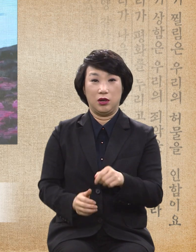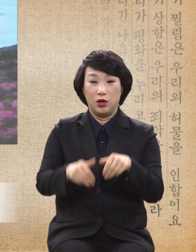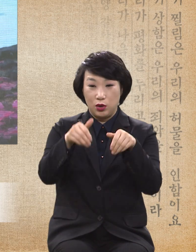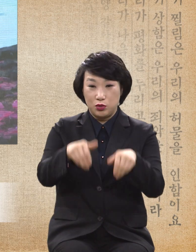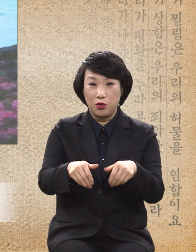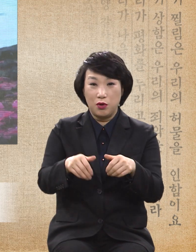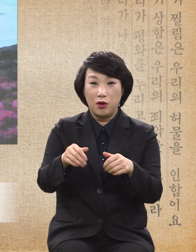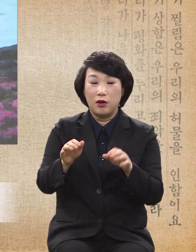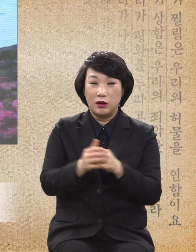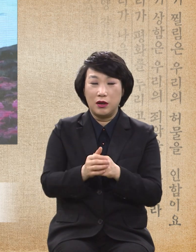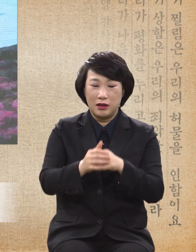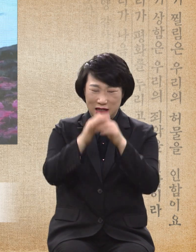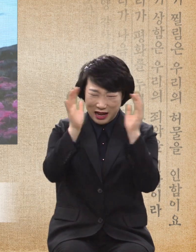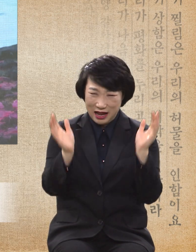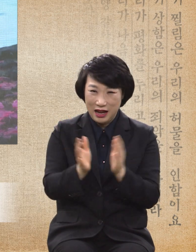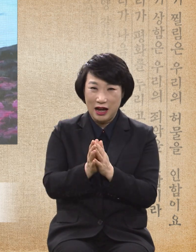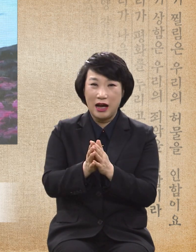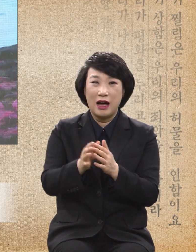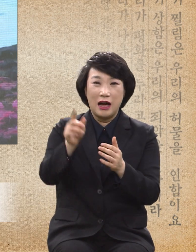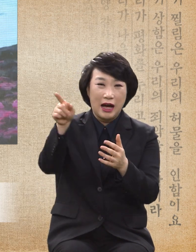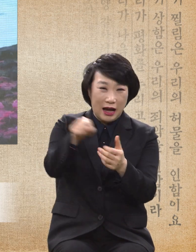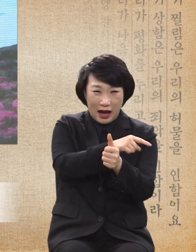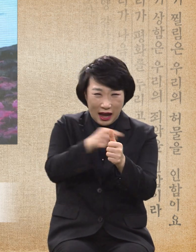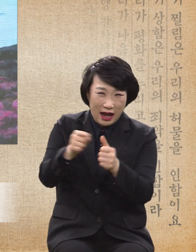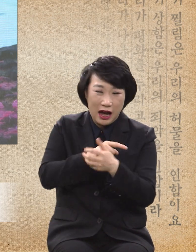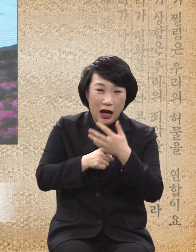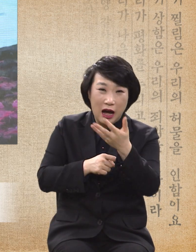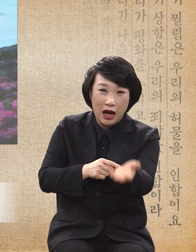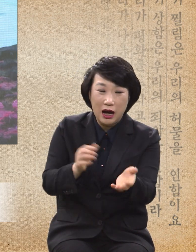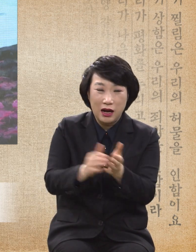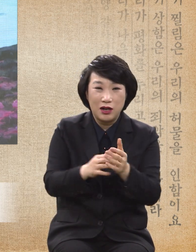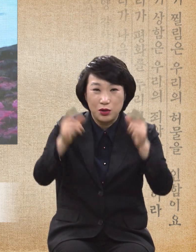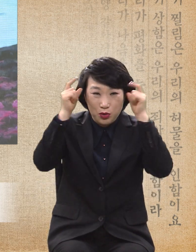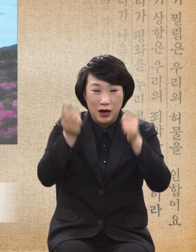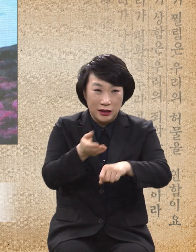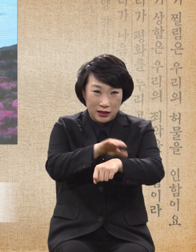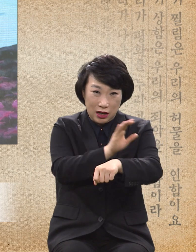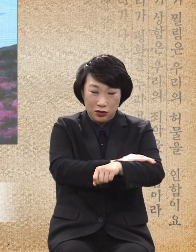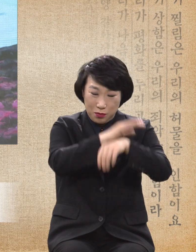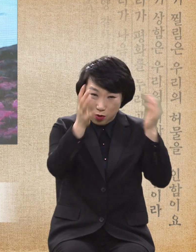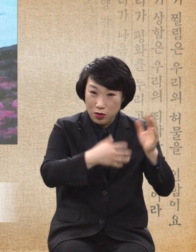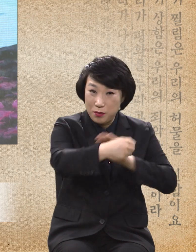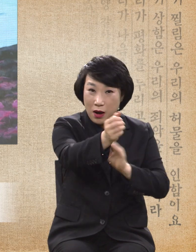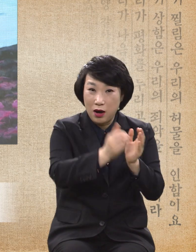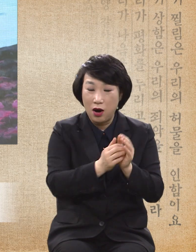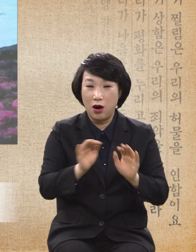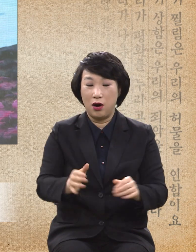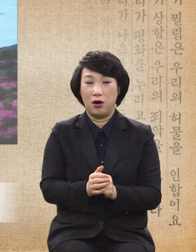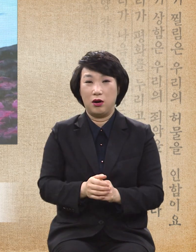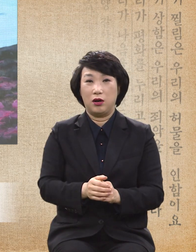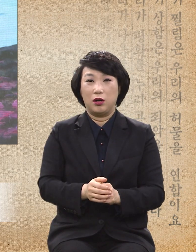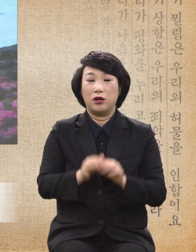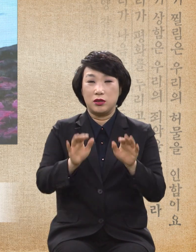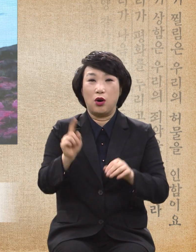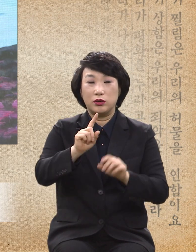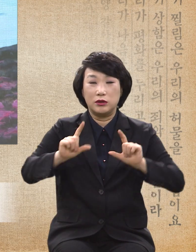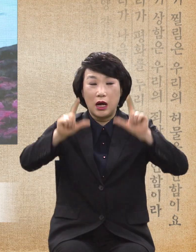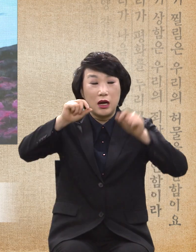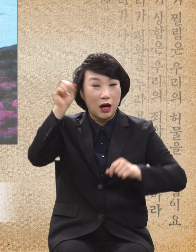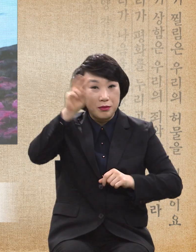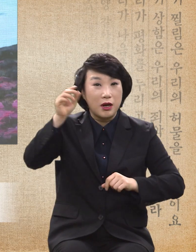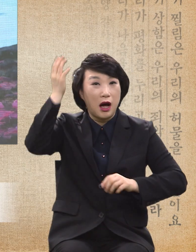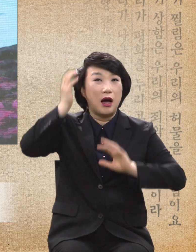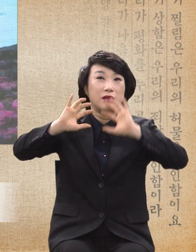종을 칼로 죽이고 소와 나귀를 뺏어가고 어느 날 갑자기 하늘에서 불이